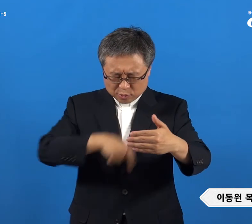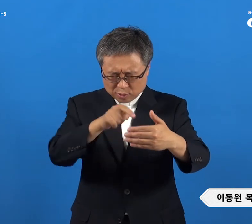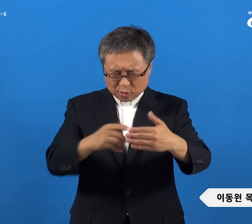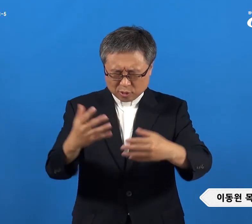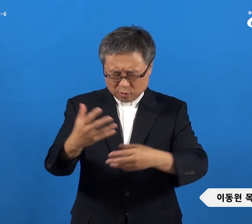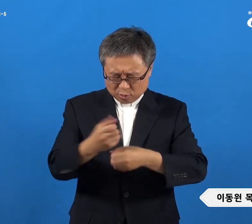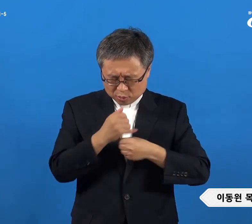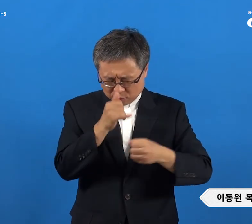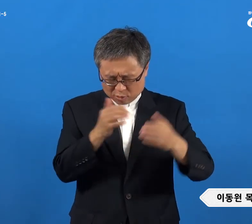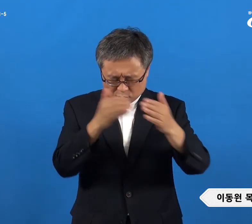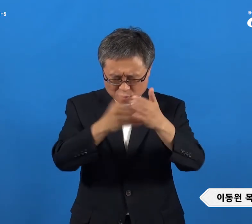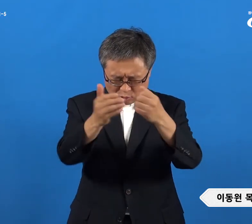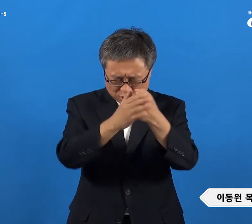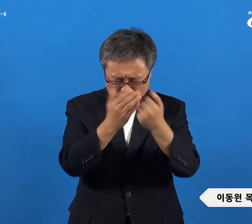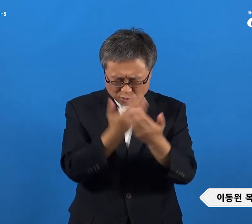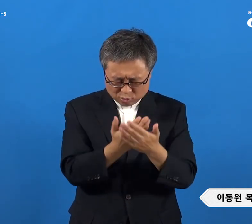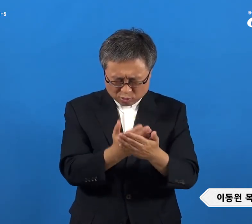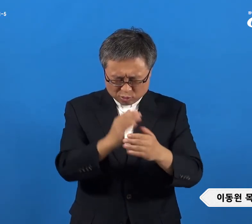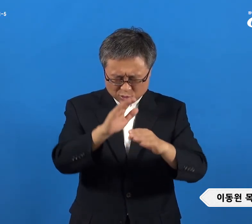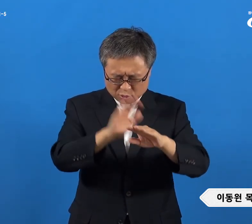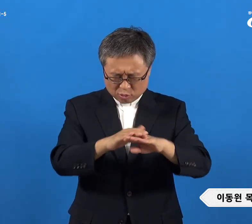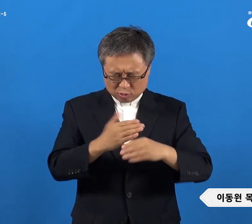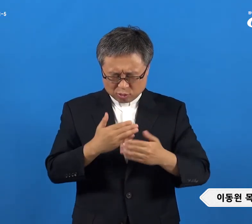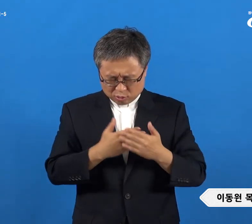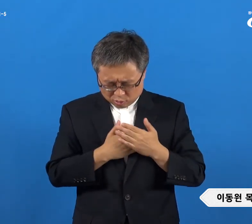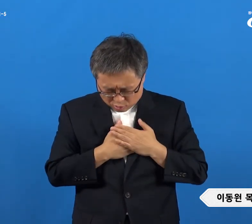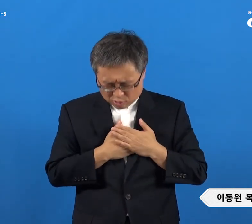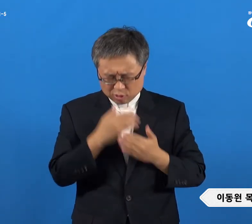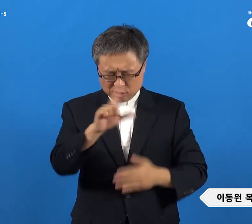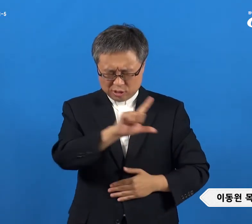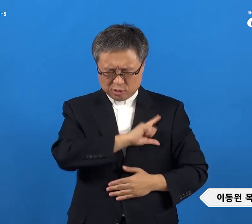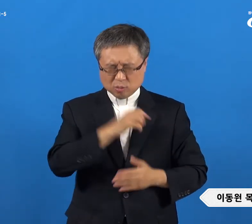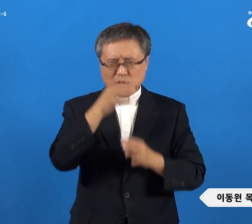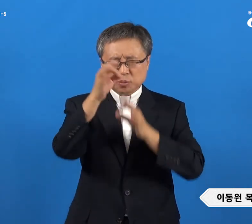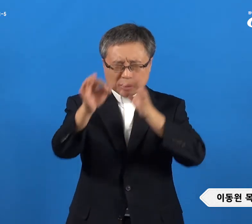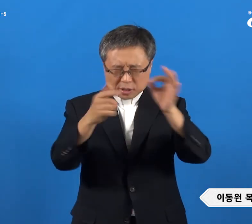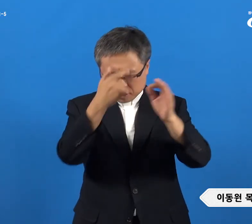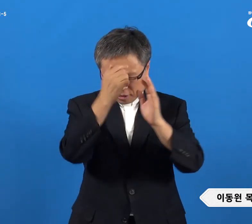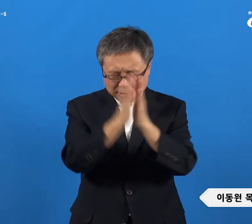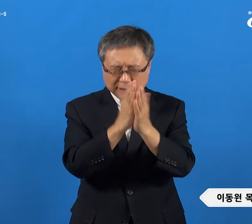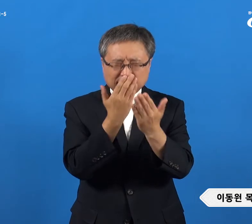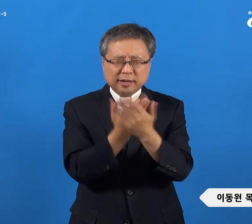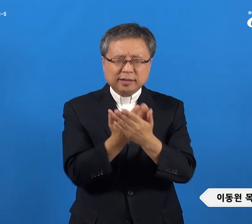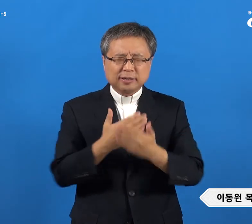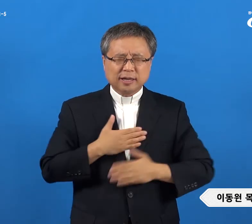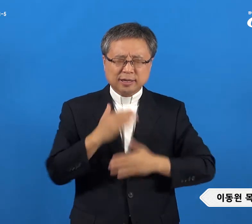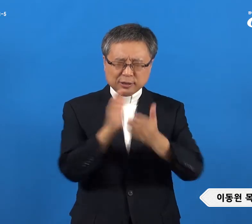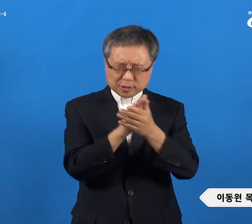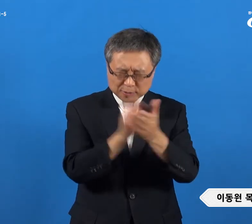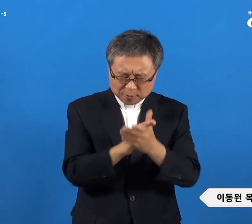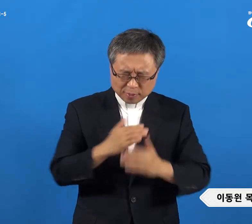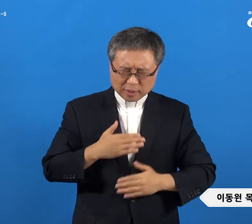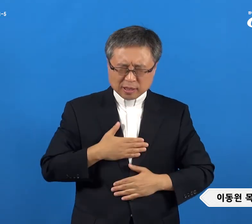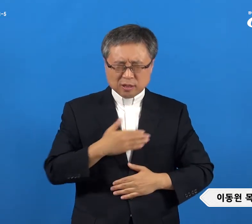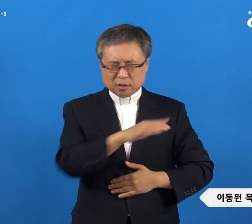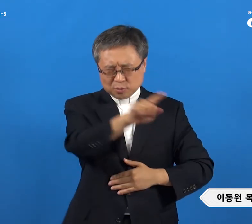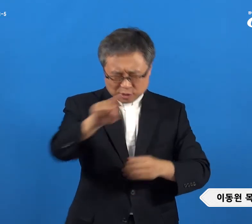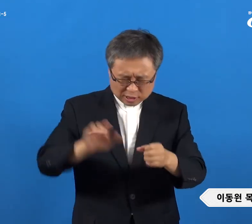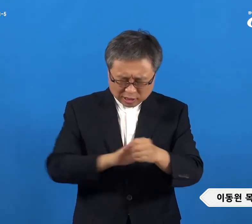손을 가슴에 얹고 그의 이름을 부르면서 기도하세요. 하나님, 내 친구, 내 이름, 여러분이 사랑하는 이웃들의